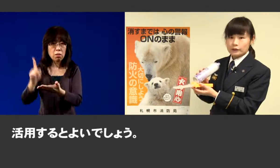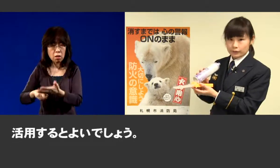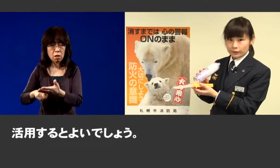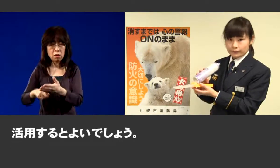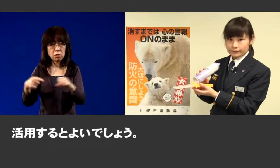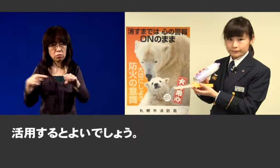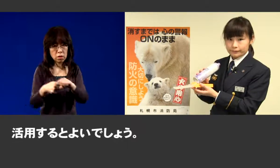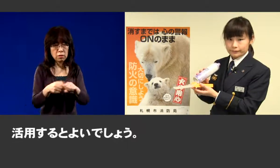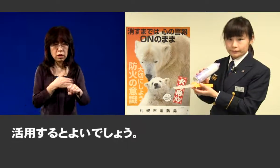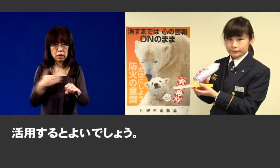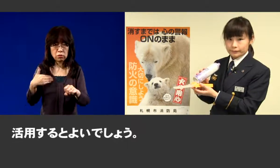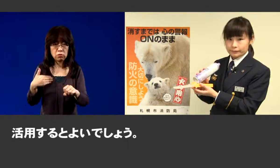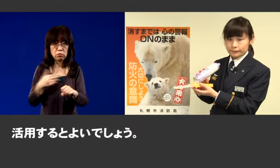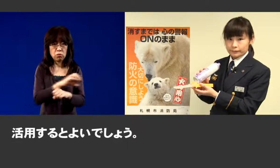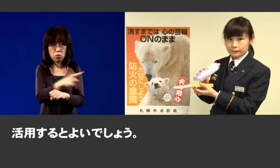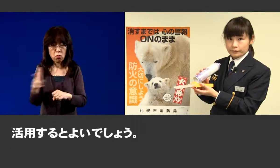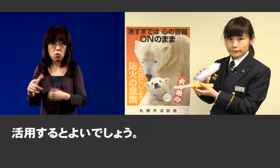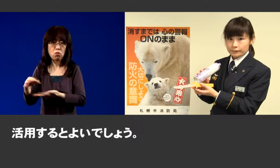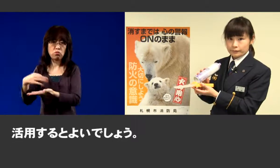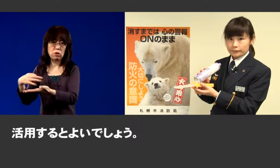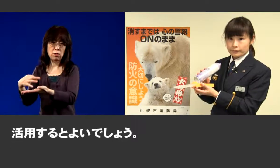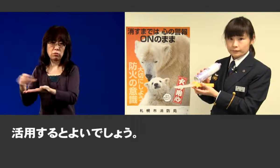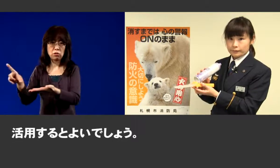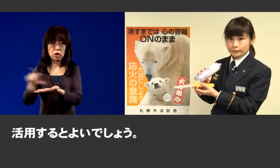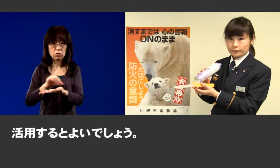ると良いでしょう。